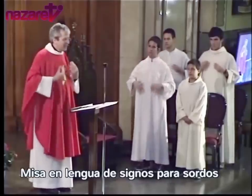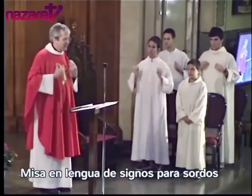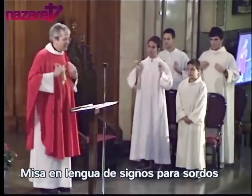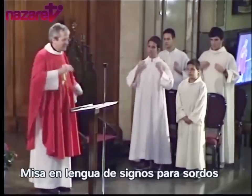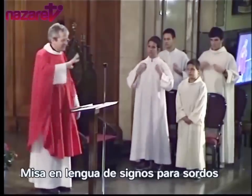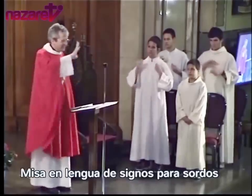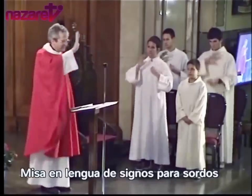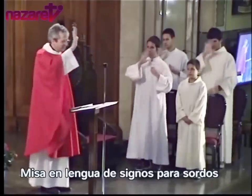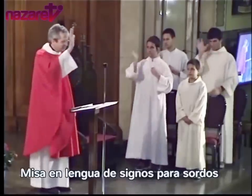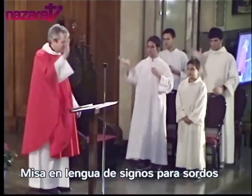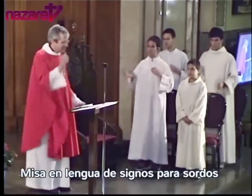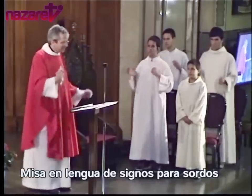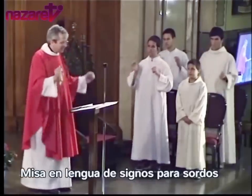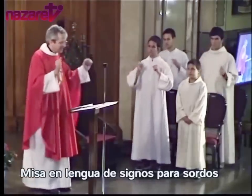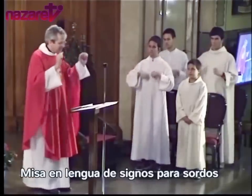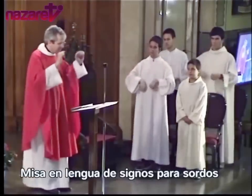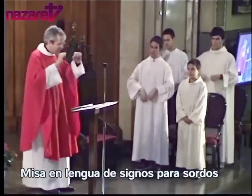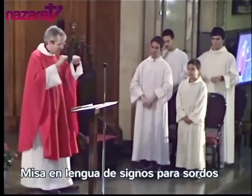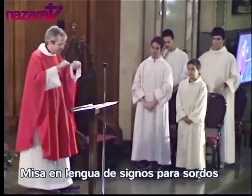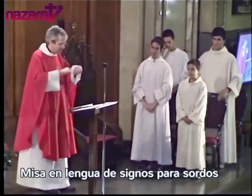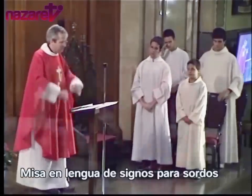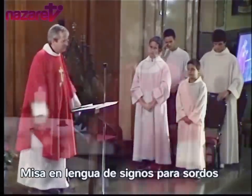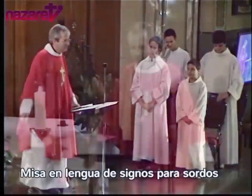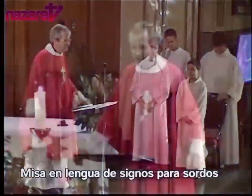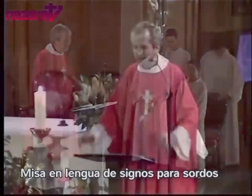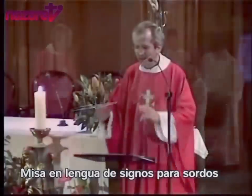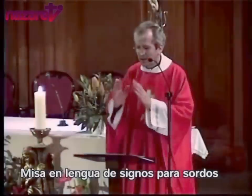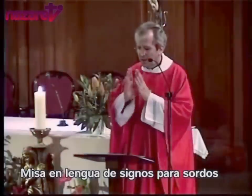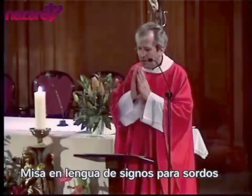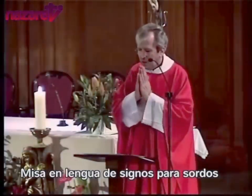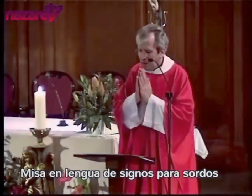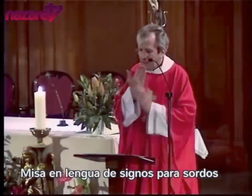resurrección de la carne y la vida eterna. Amén.